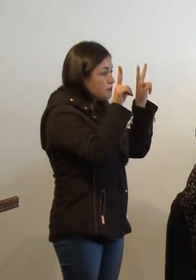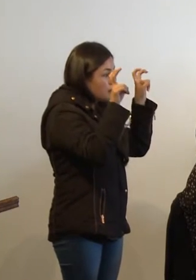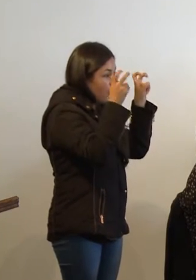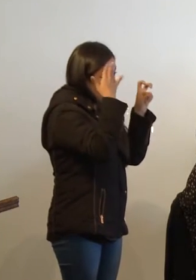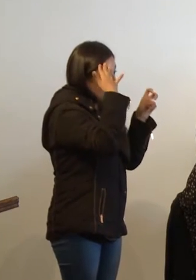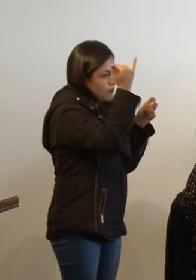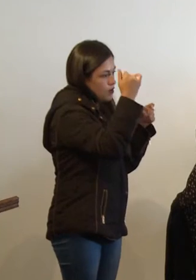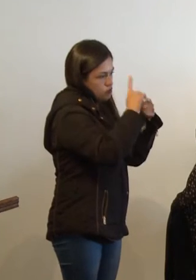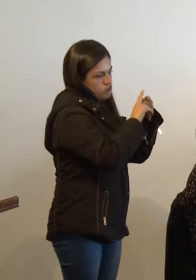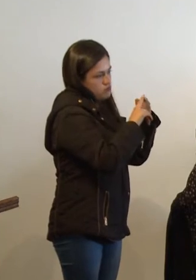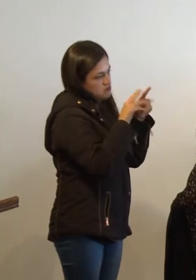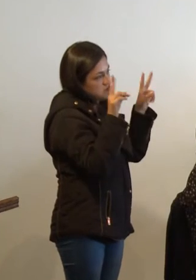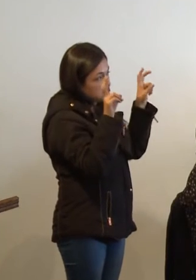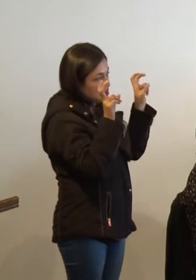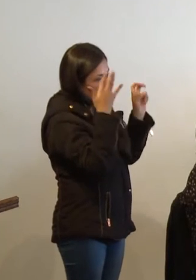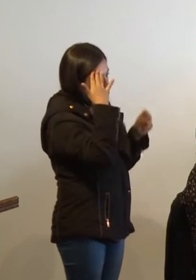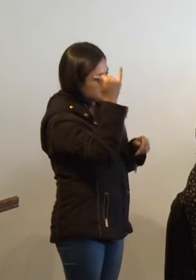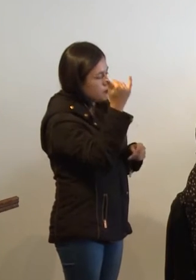académico,